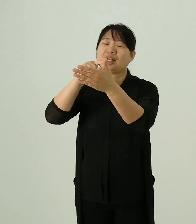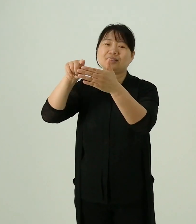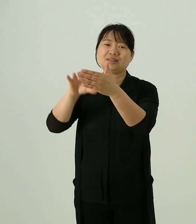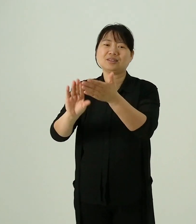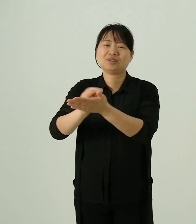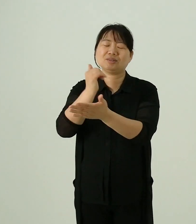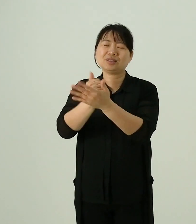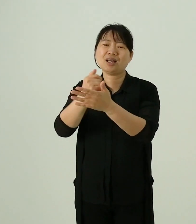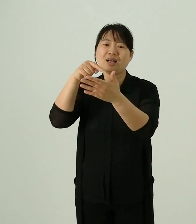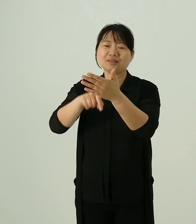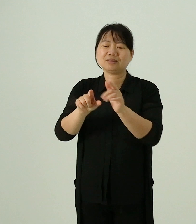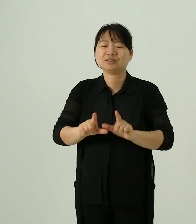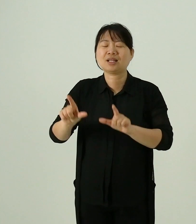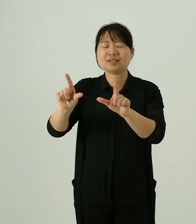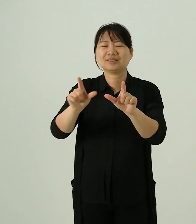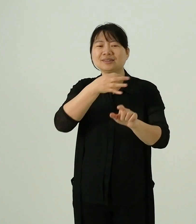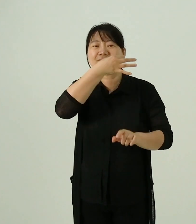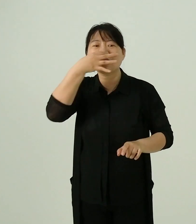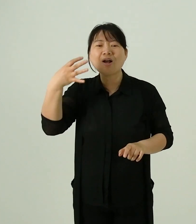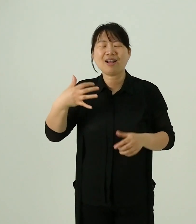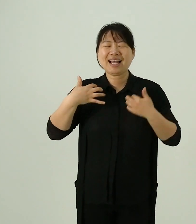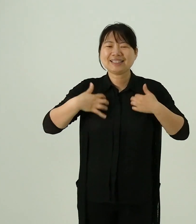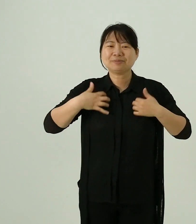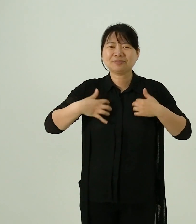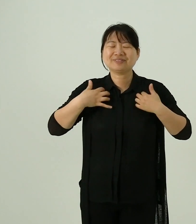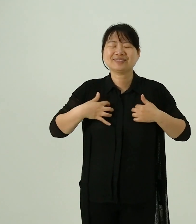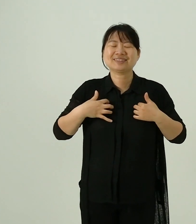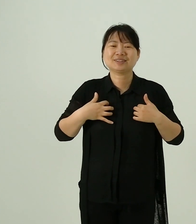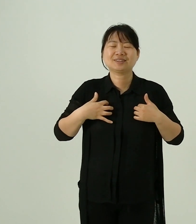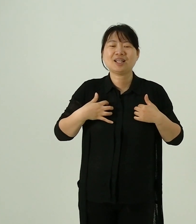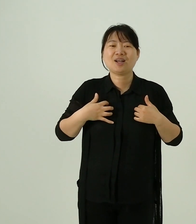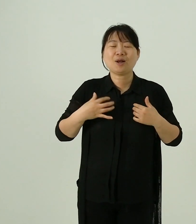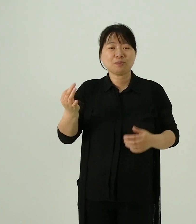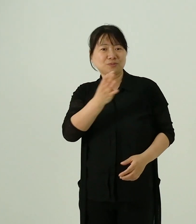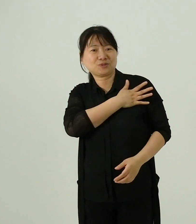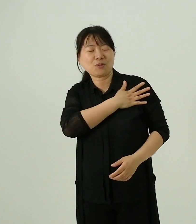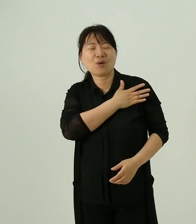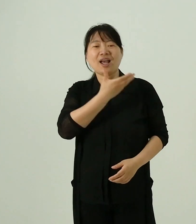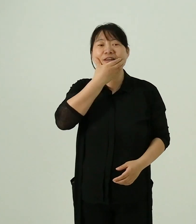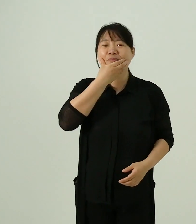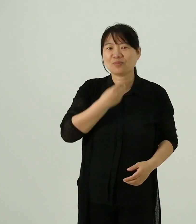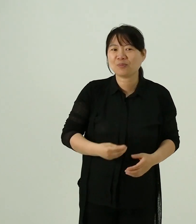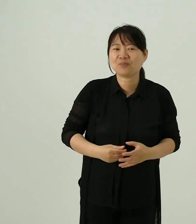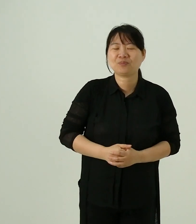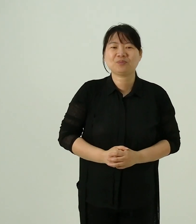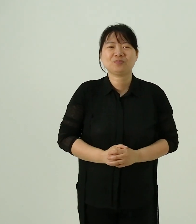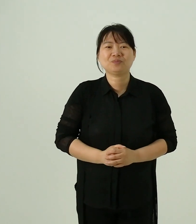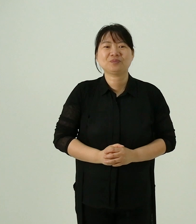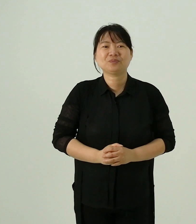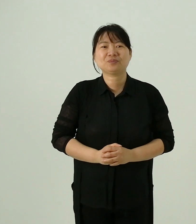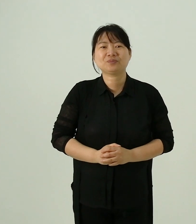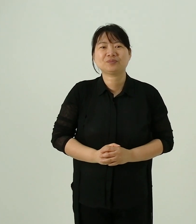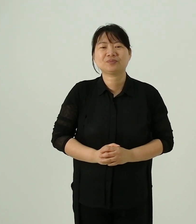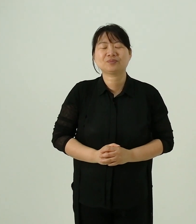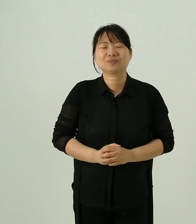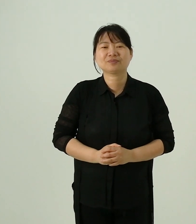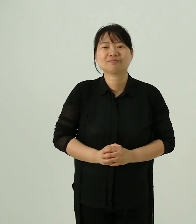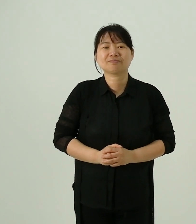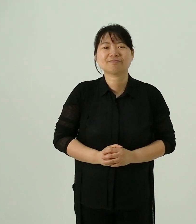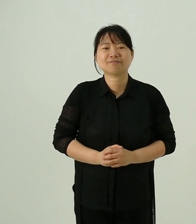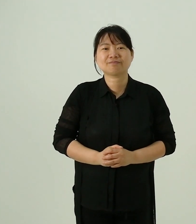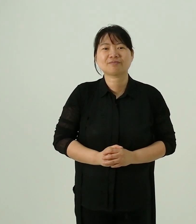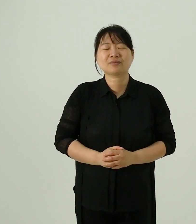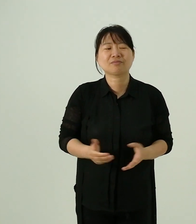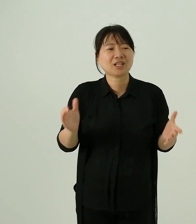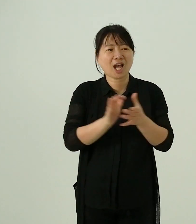그리스도 안에서 사는 흥겨움과 유쾌함과 즐거움과 부여와 행복이 어쩌면 그렇게